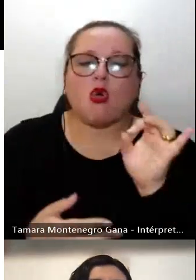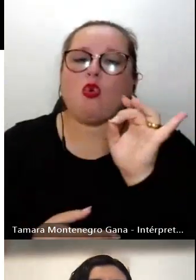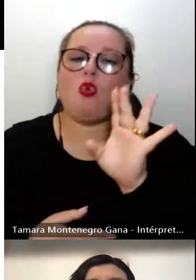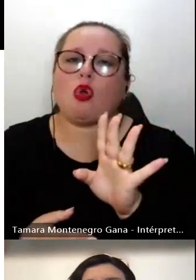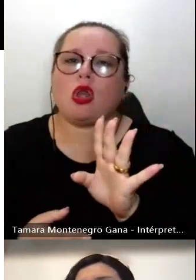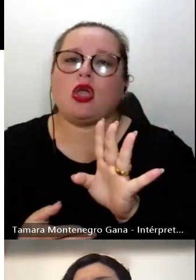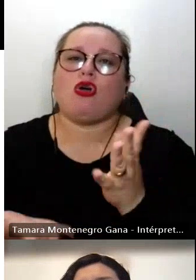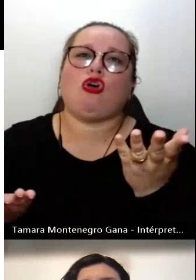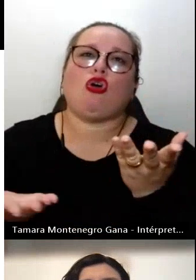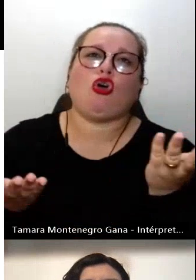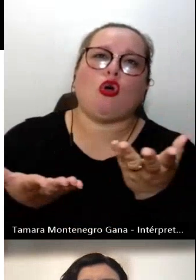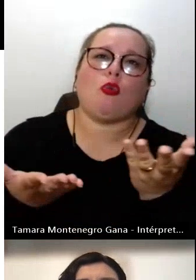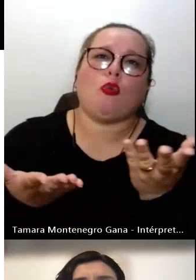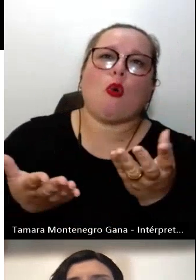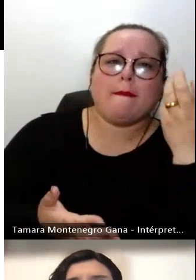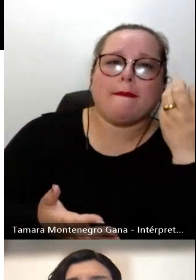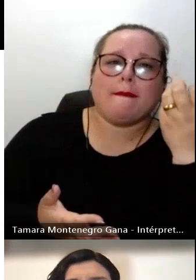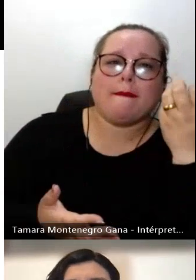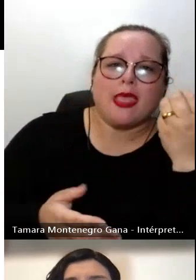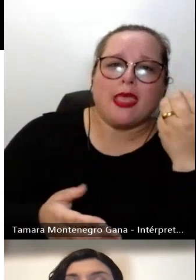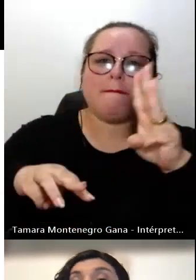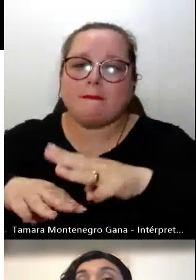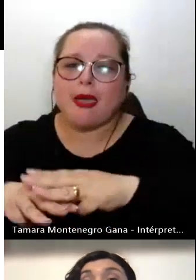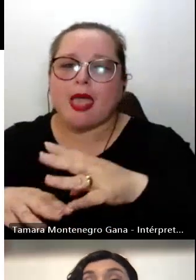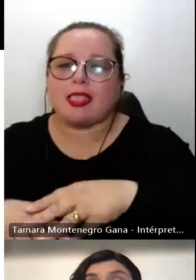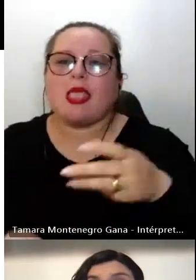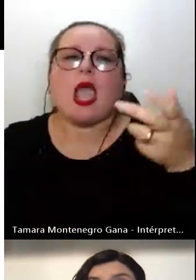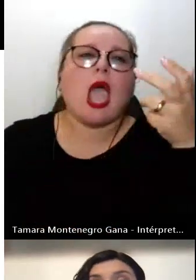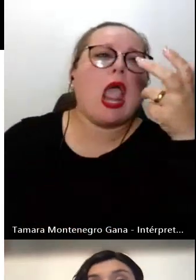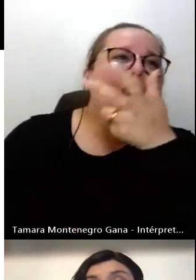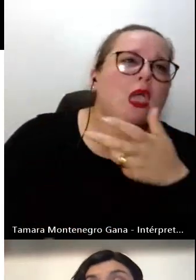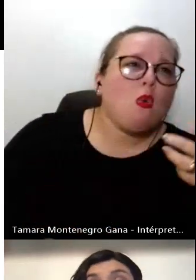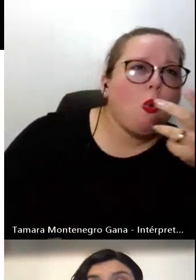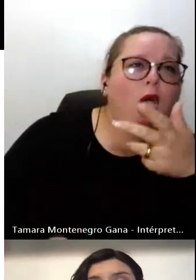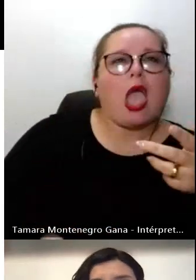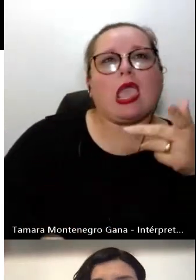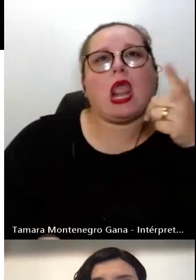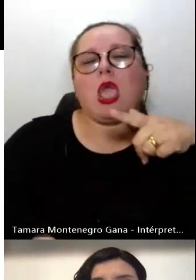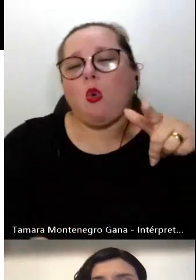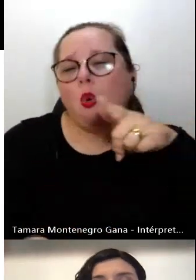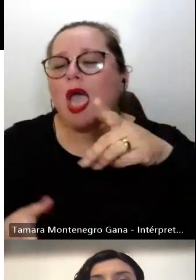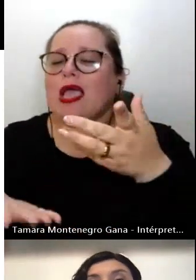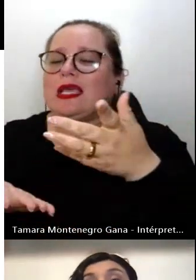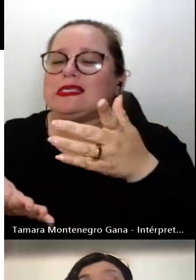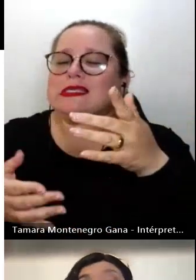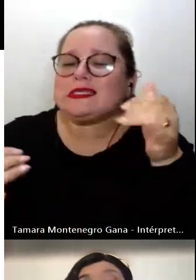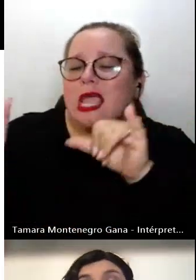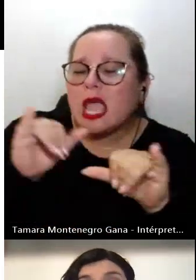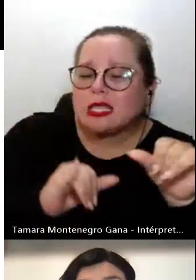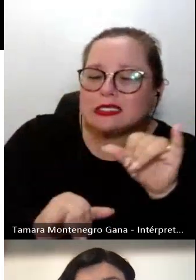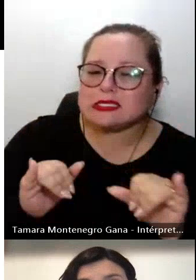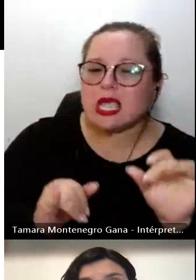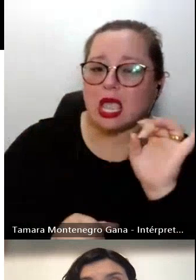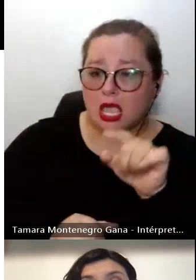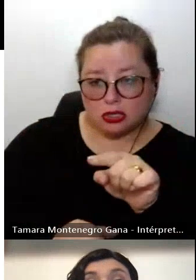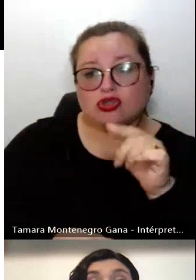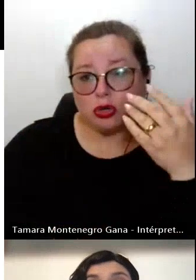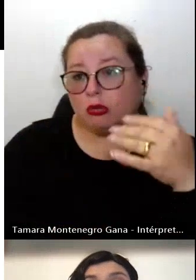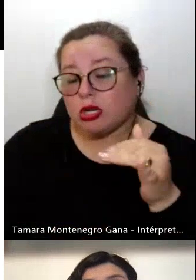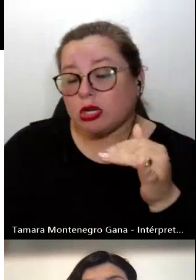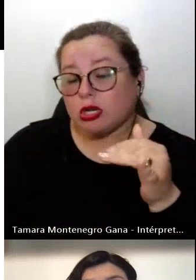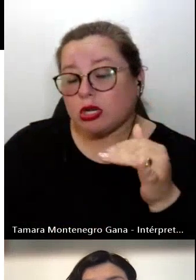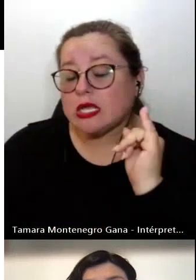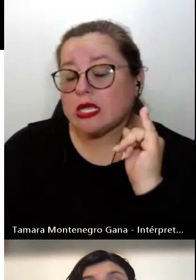aprenda matemáticas, lenguaje, ciencias, eso es una parte relevante, pero además es